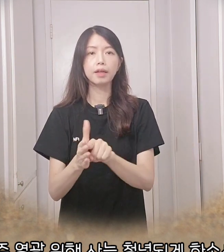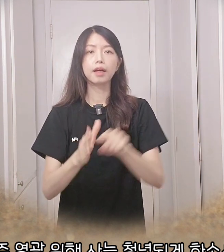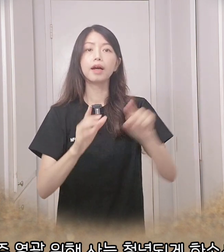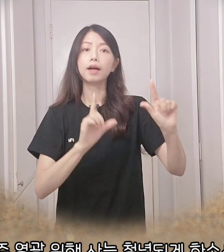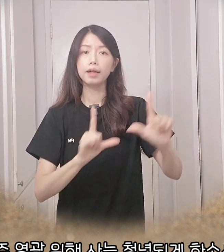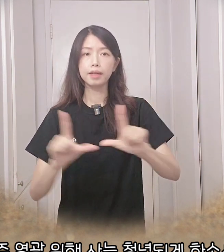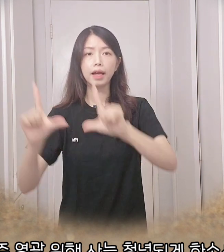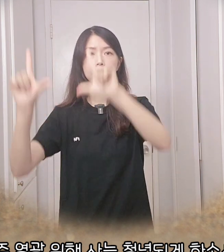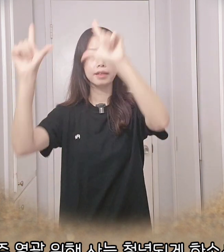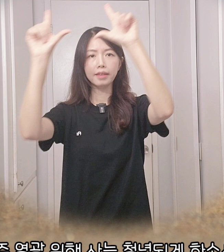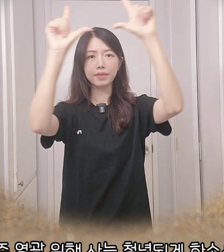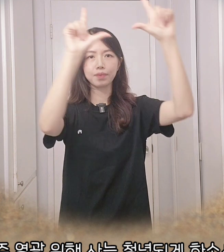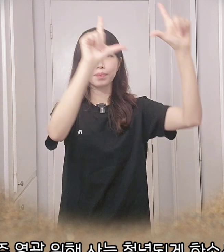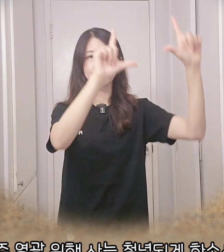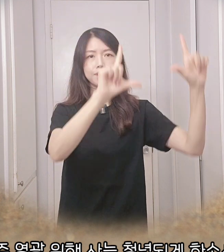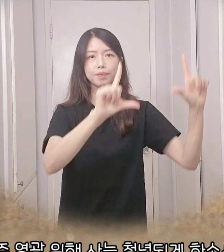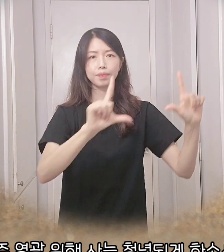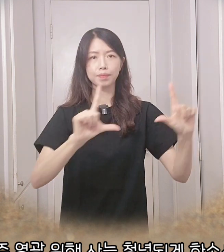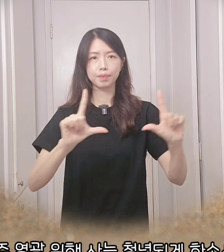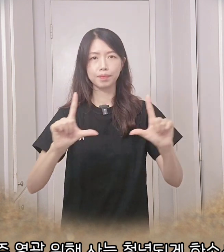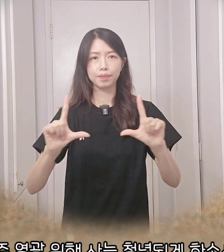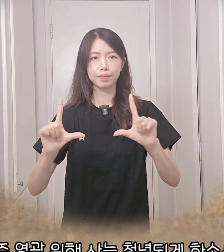위에 사는,